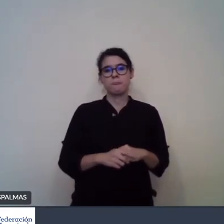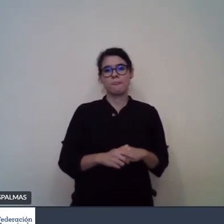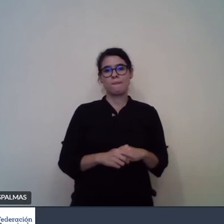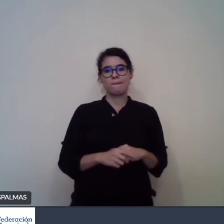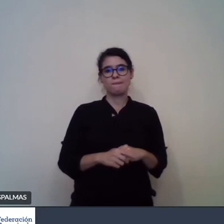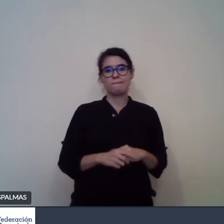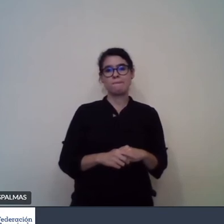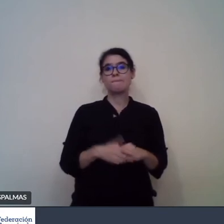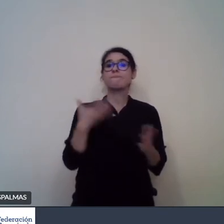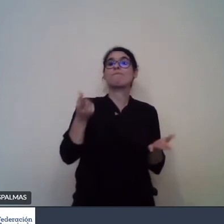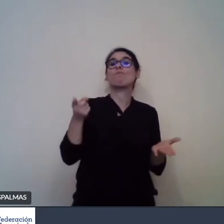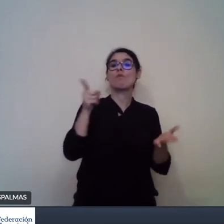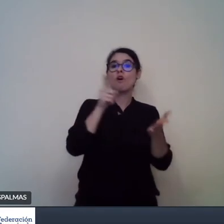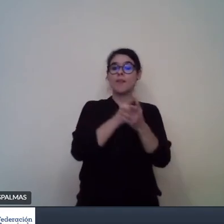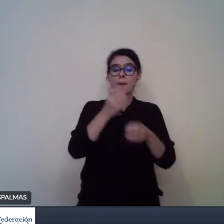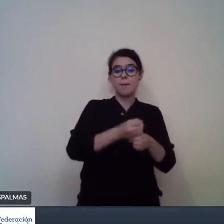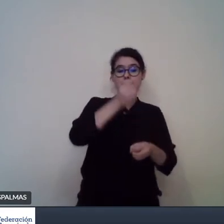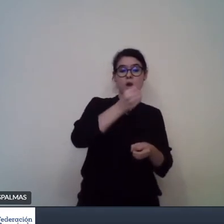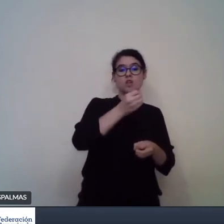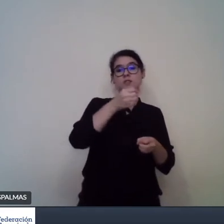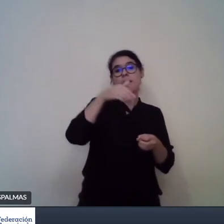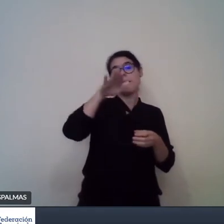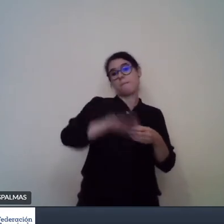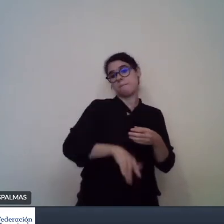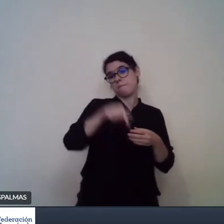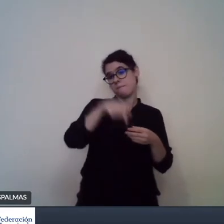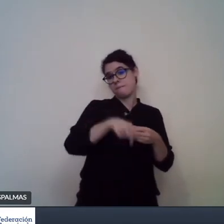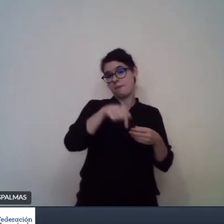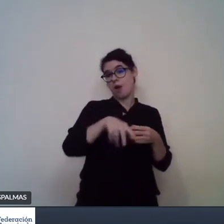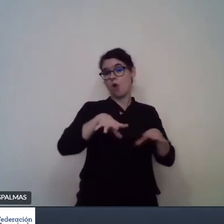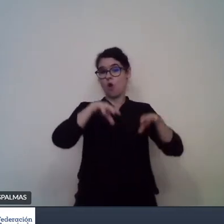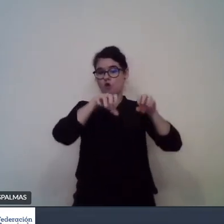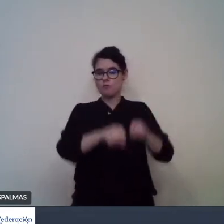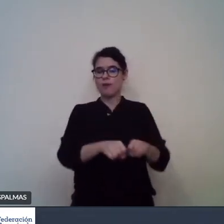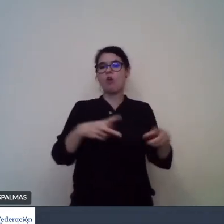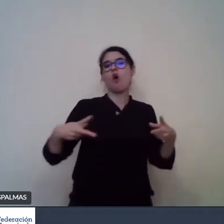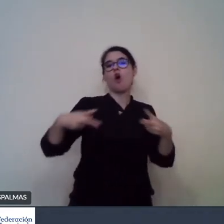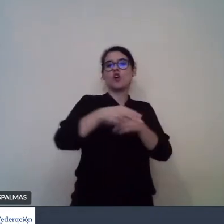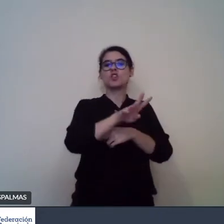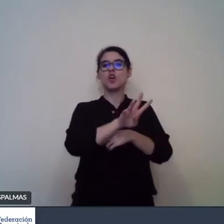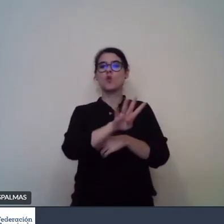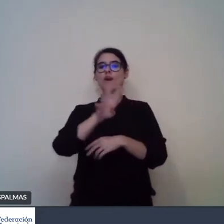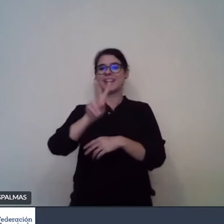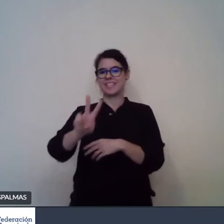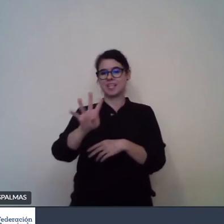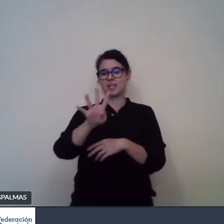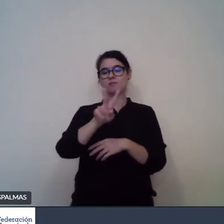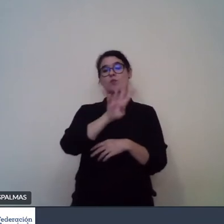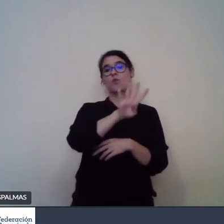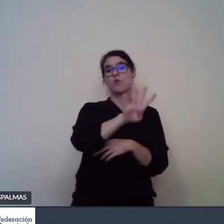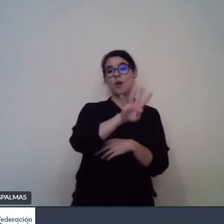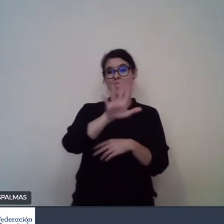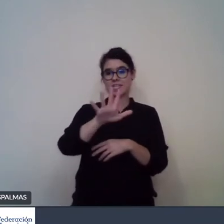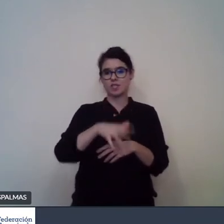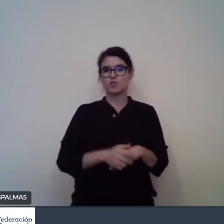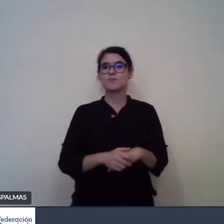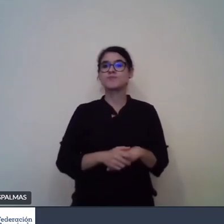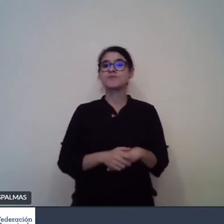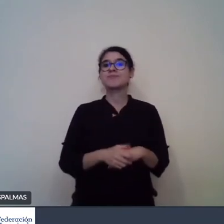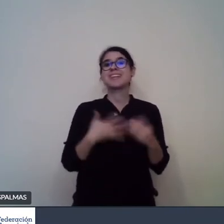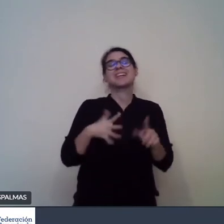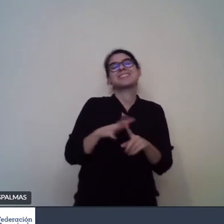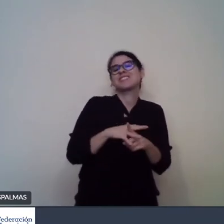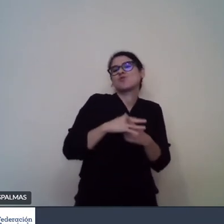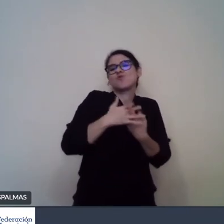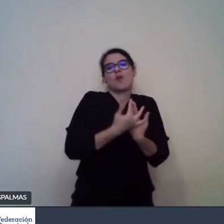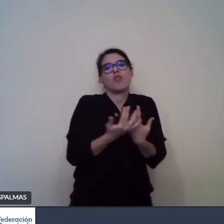De nuevo poste bajo ocupado y corte de 45. Corte de 45 desde el lado contrario, tanto en situaciones de bloqueo directo como en situaciones